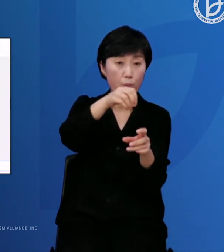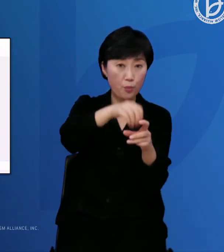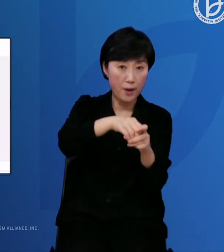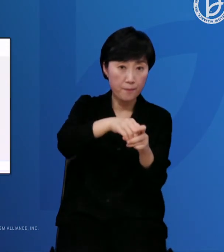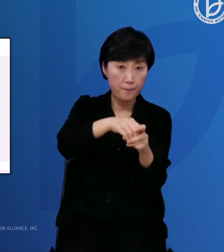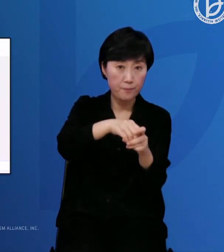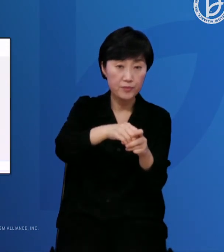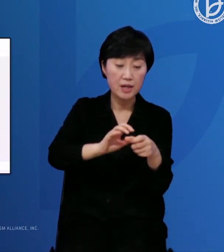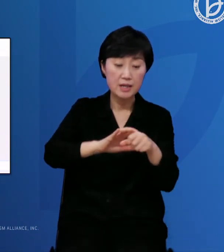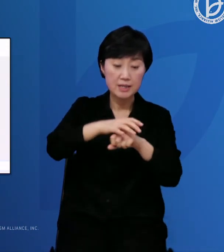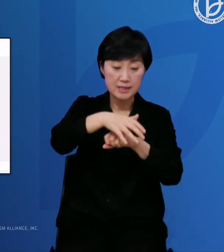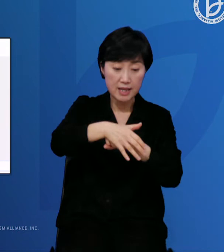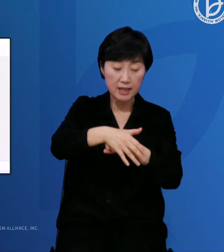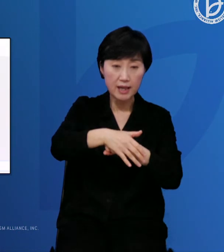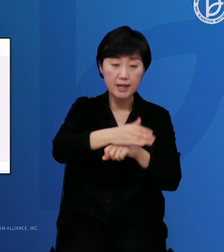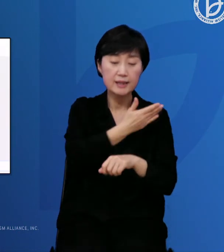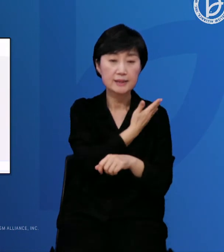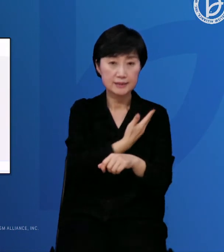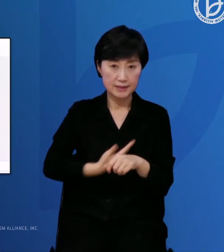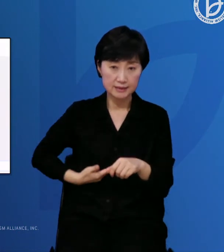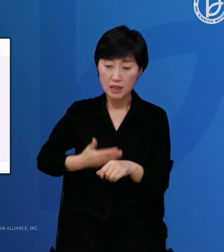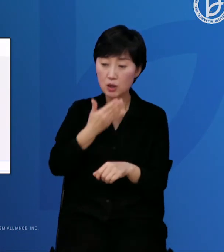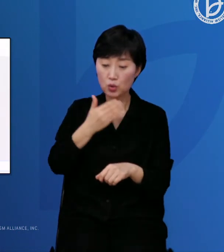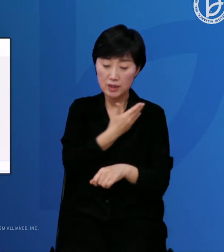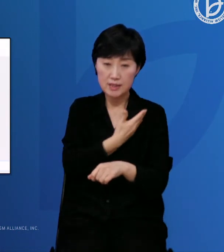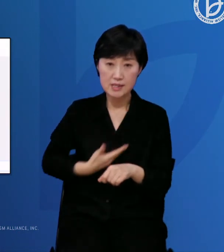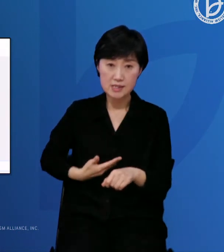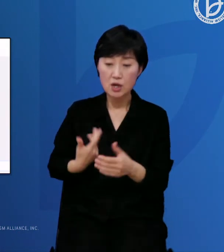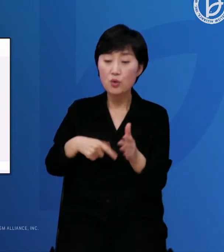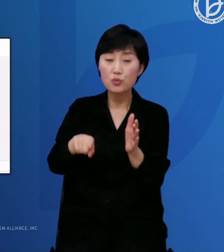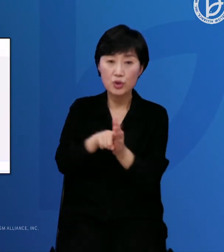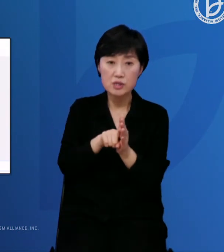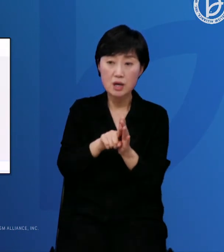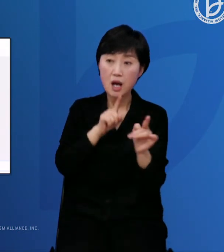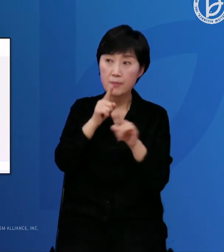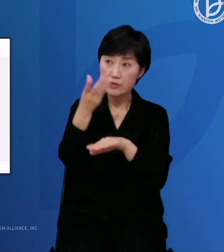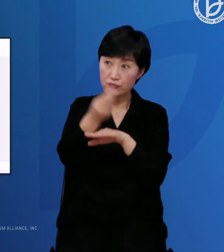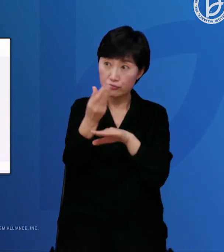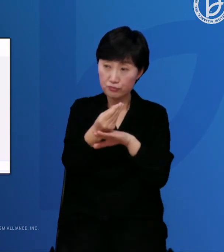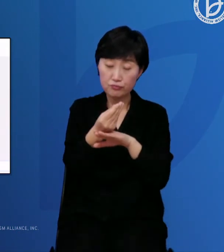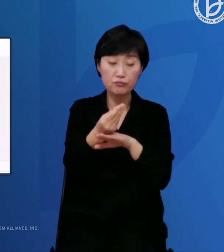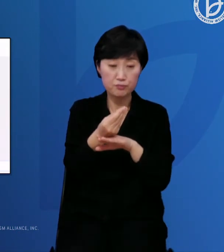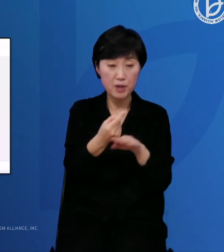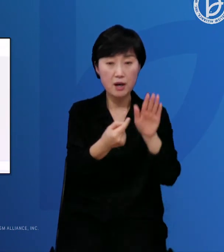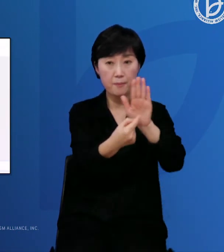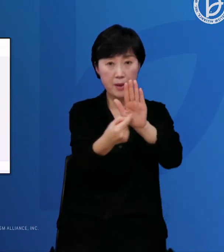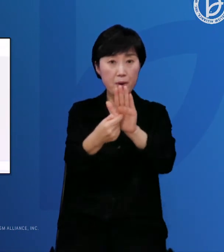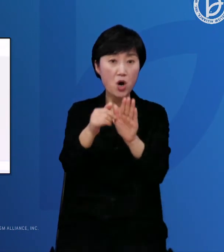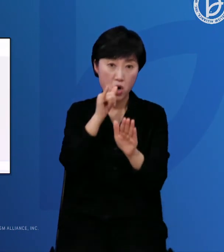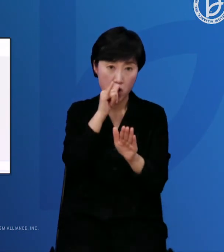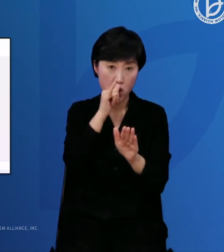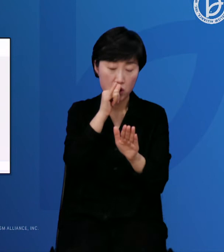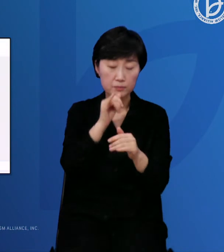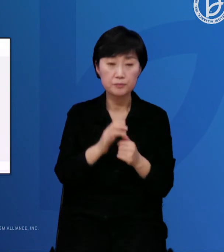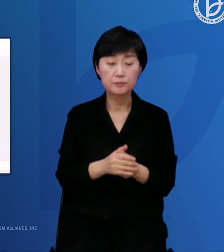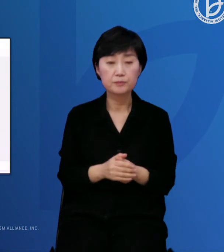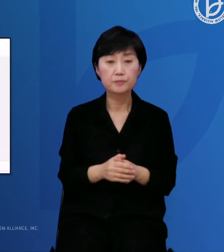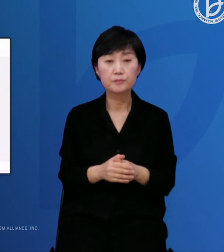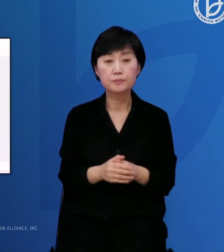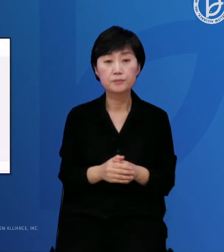농인 제자를 위한 메시지 채널과 자료가 업로드되는 등 237 나라를 대면할 수 있는 비대면 시스템이